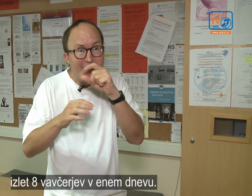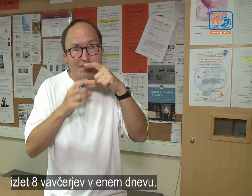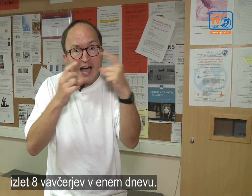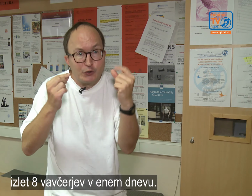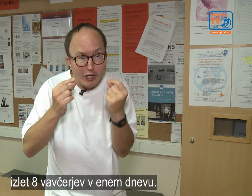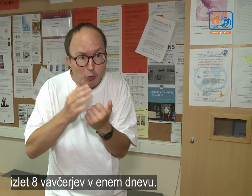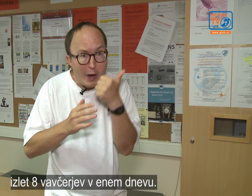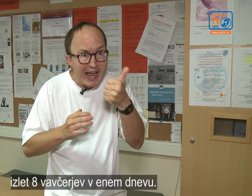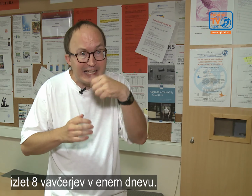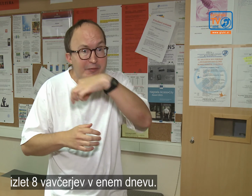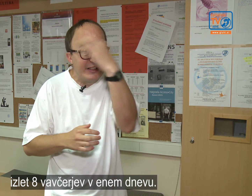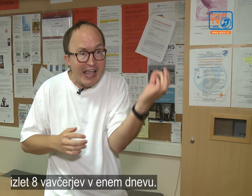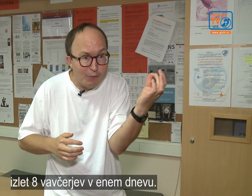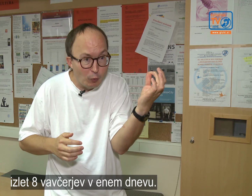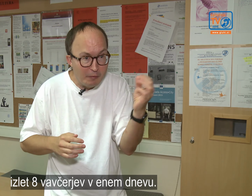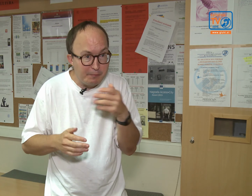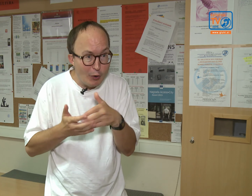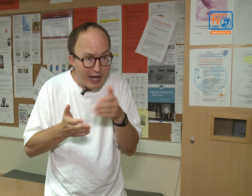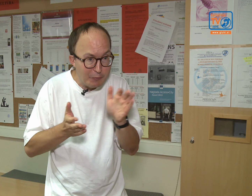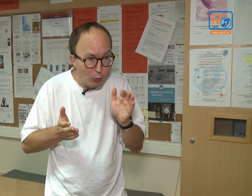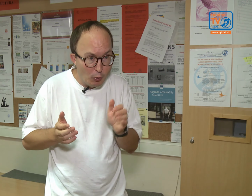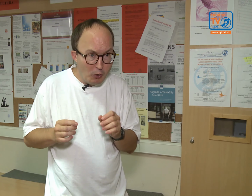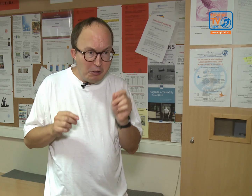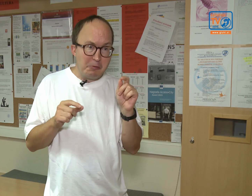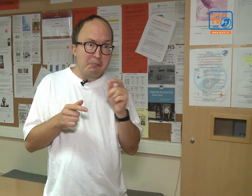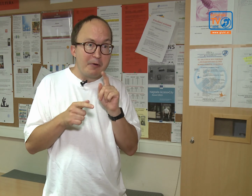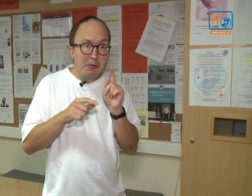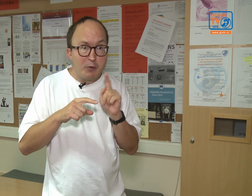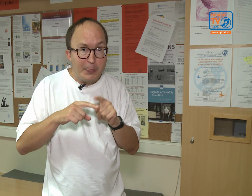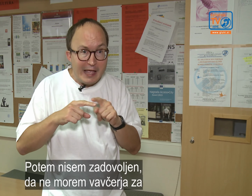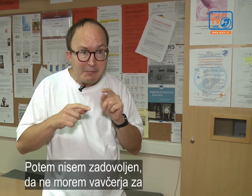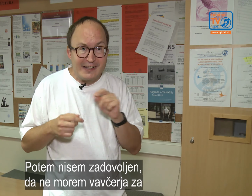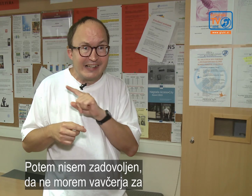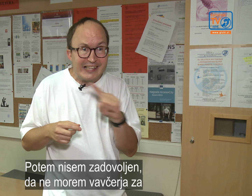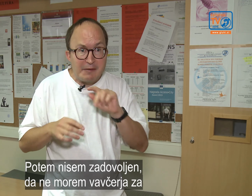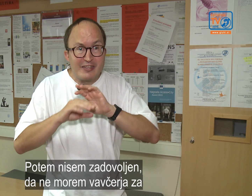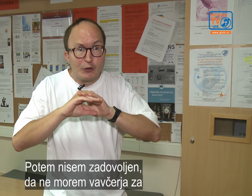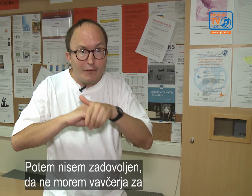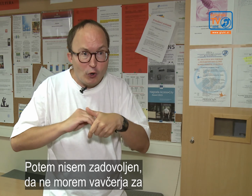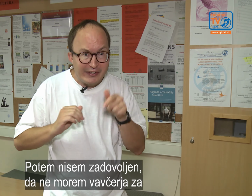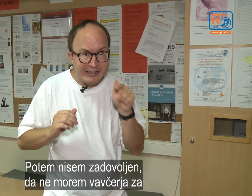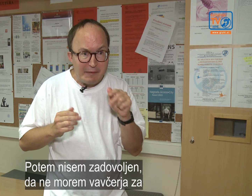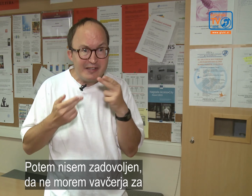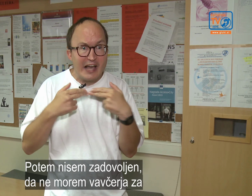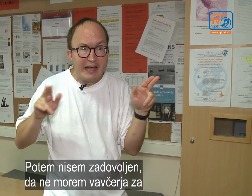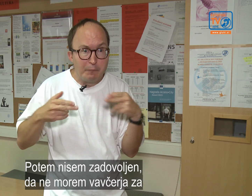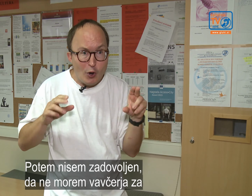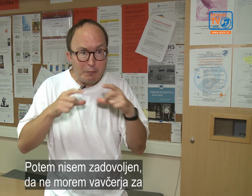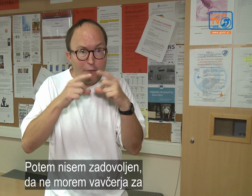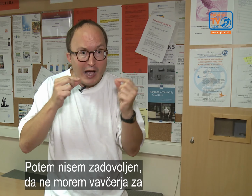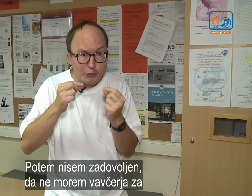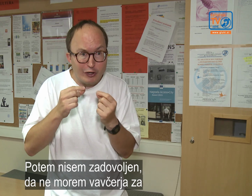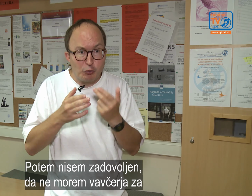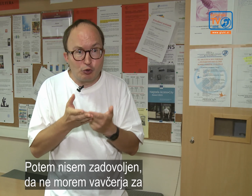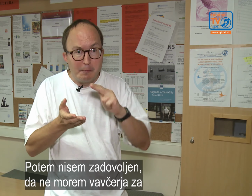8 vavčerjev v enem dnevu sem porabil. Potem nisem zadovoljen s tem, da ne